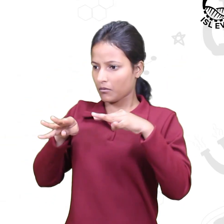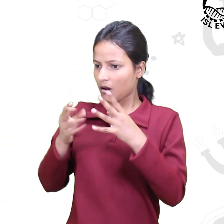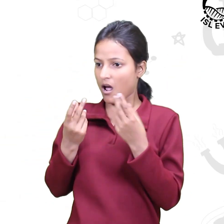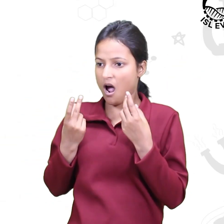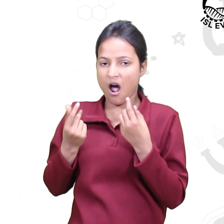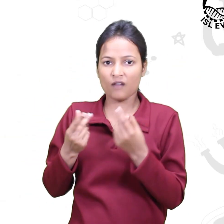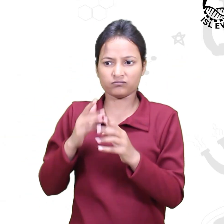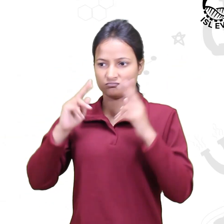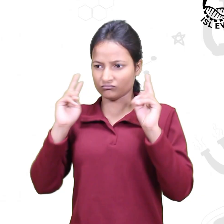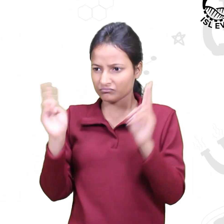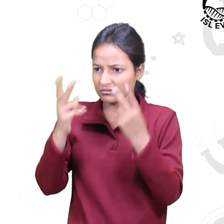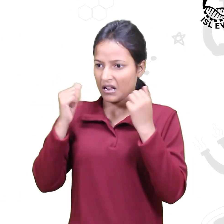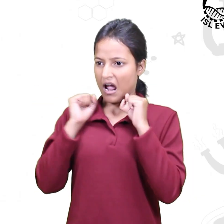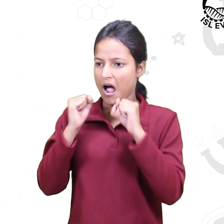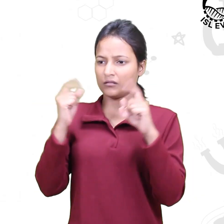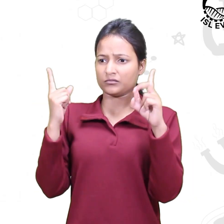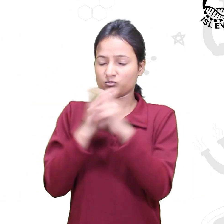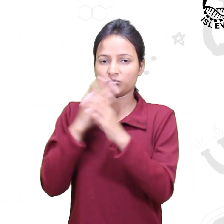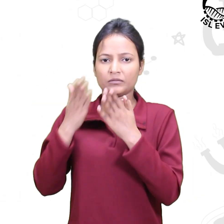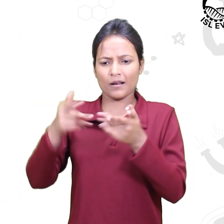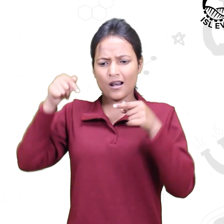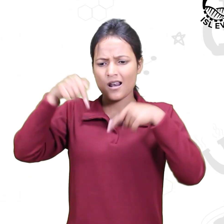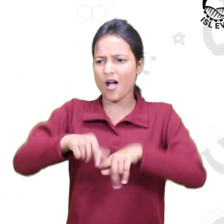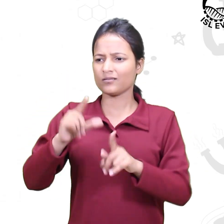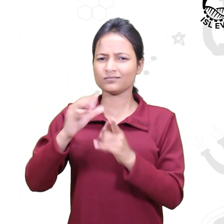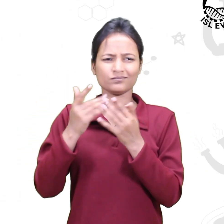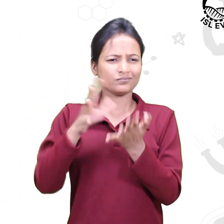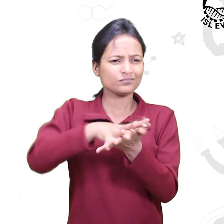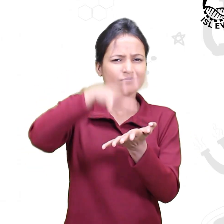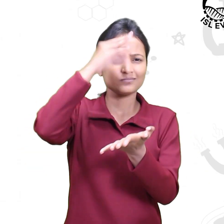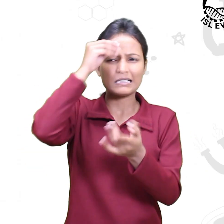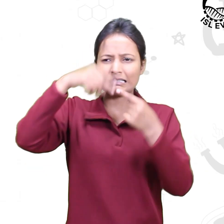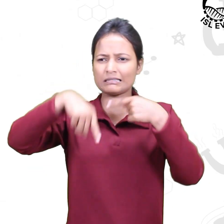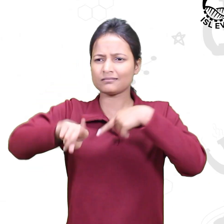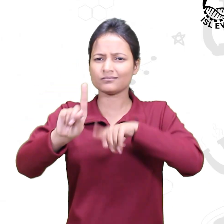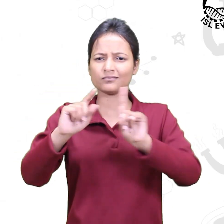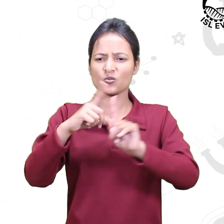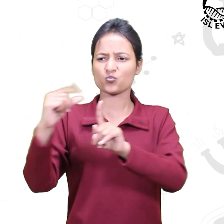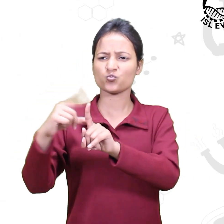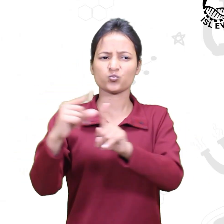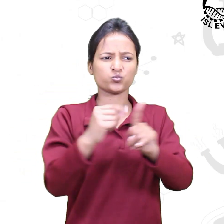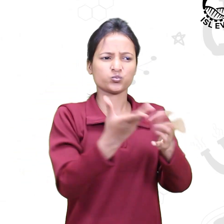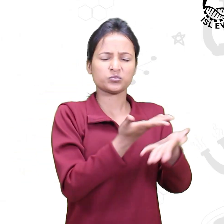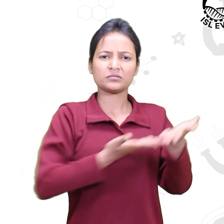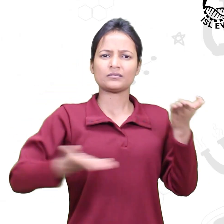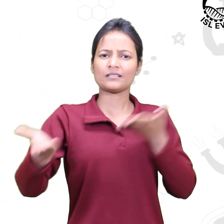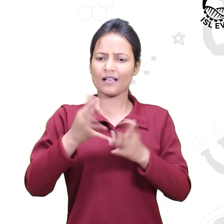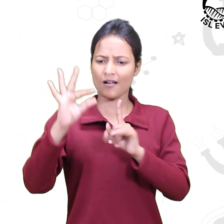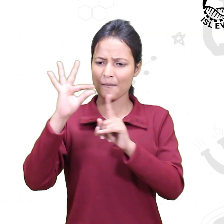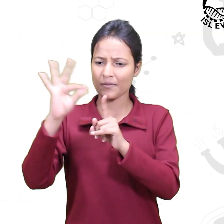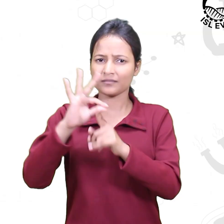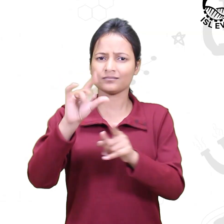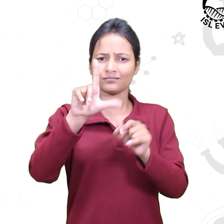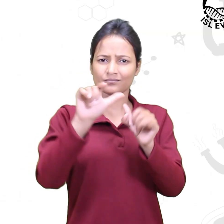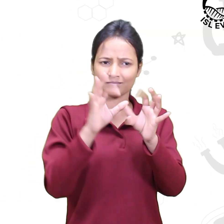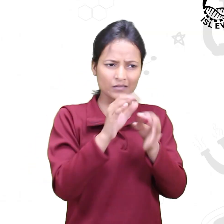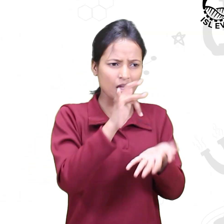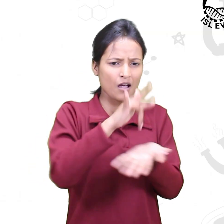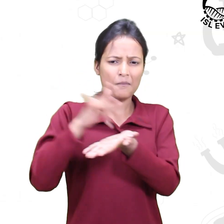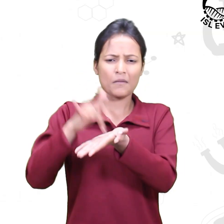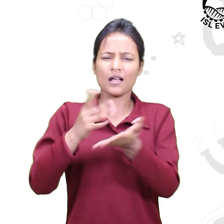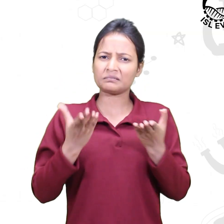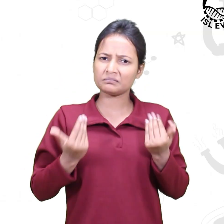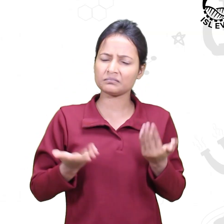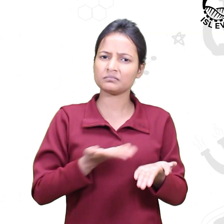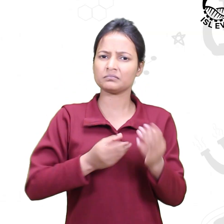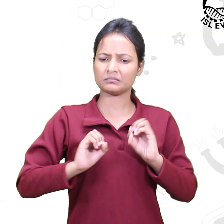को RT-PCR में ट्रेन कर दिया, अब बहुत सारी छोटी छोटी लैब्स भी RT-PCR करती है, कई सारी प्राइवेट लैब भी करने लगी। तो हमारा यही गोल है कि इसी तरीके से